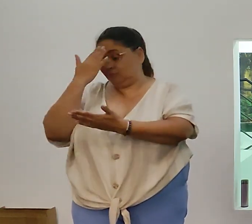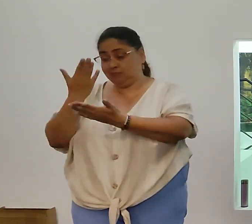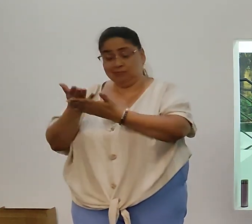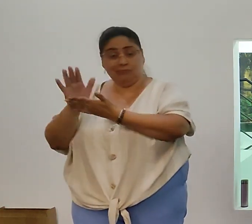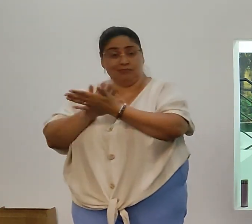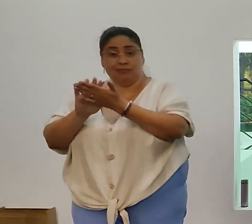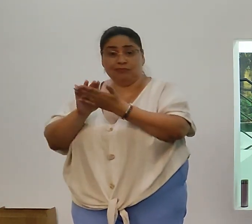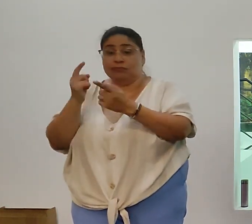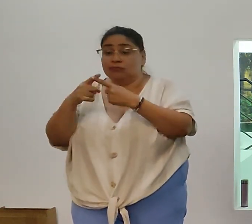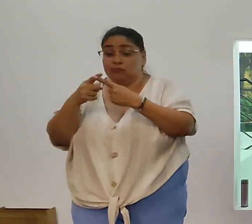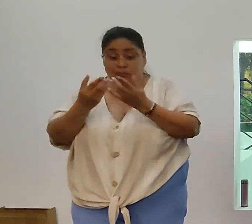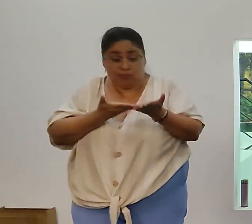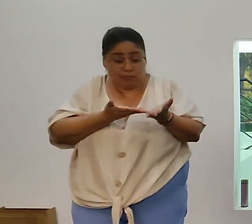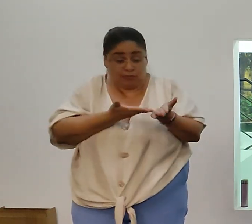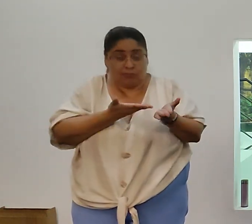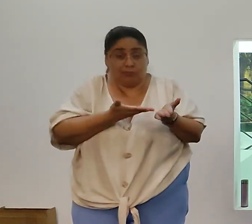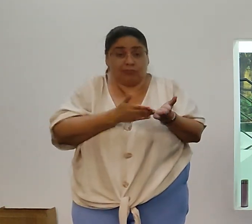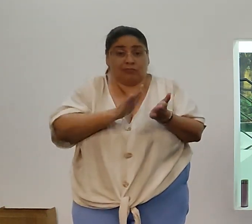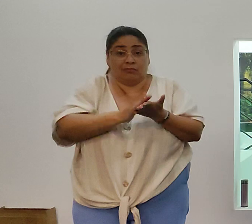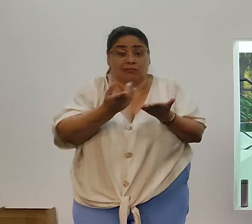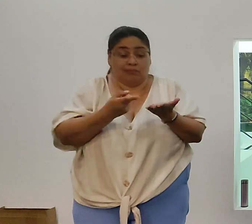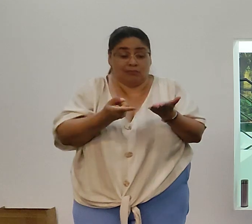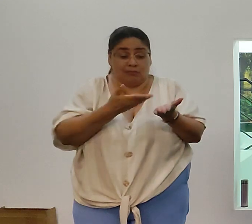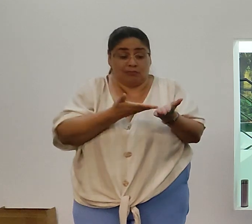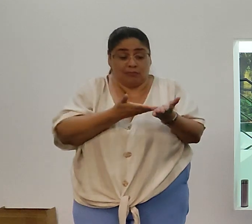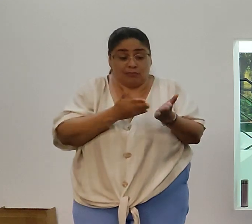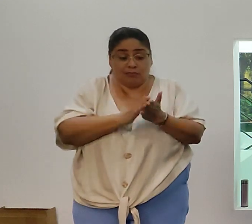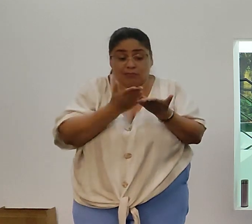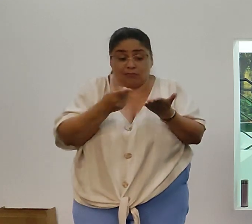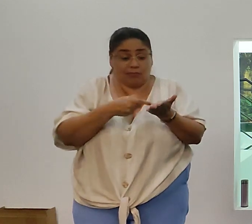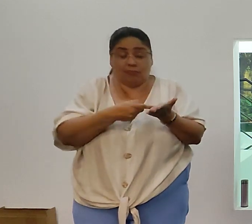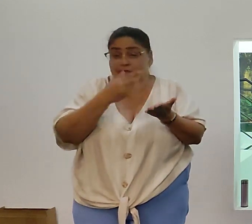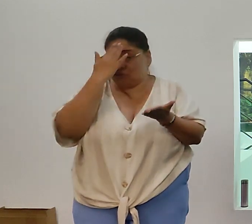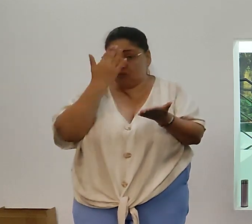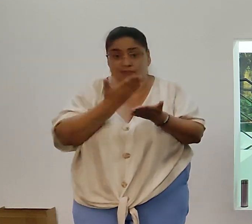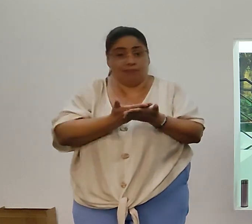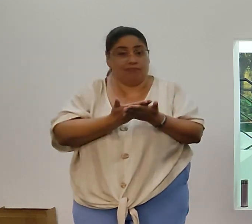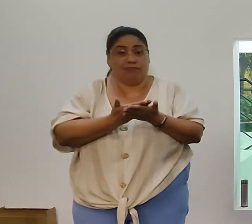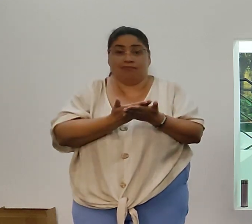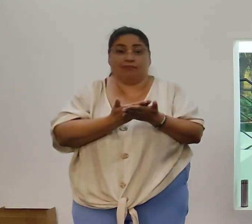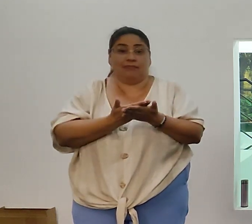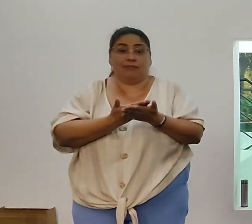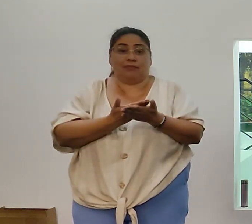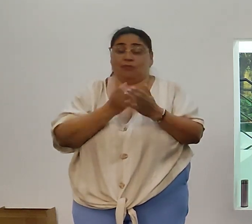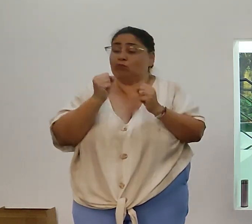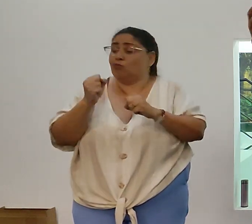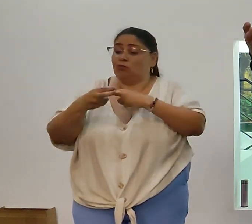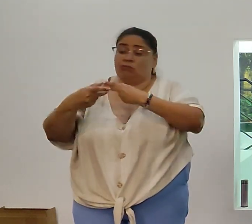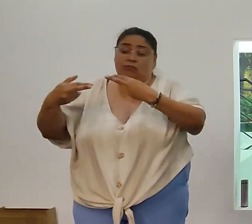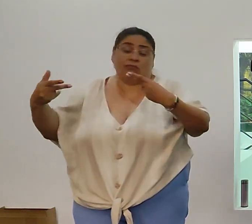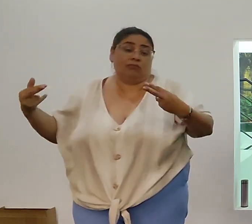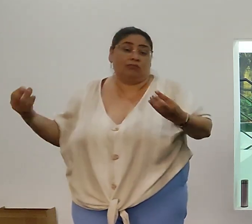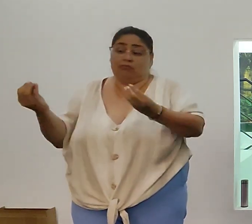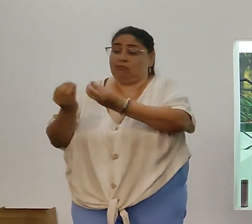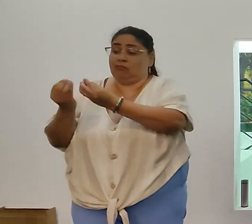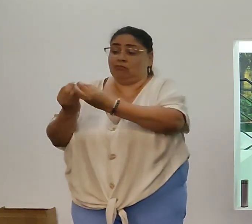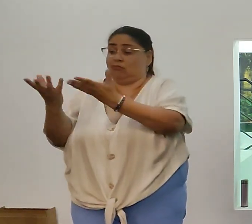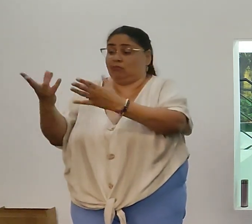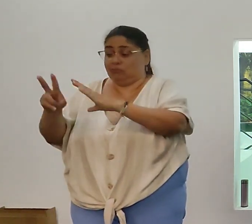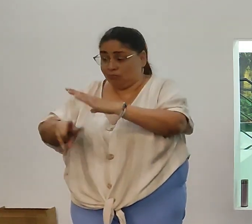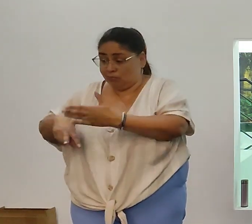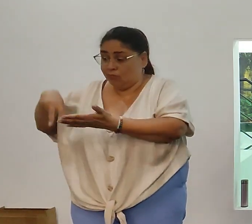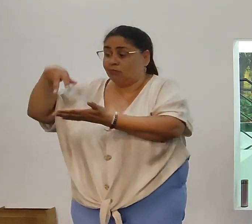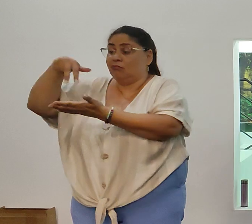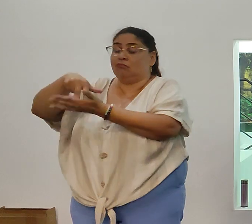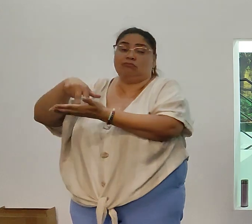nas Escrituras, e se eles não se moldarem às Escrituras, não adianta qualquer outra coisa, qualquer ato milagroso, como ressuscitar